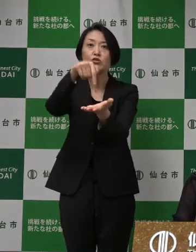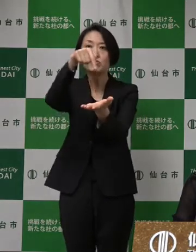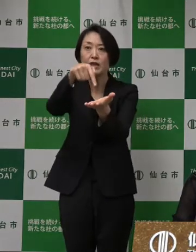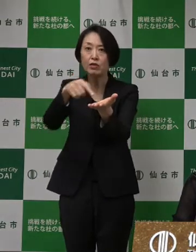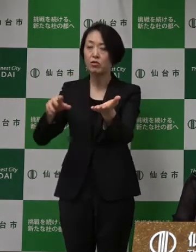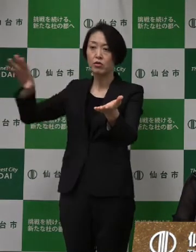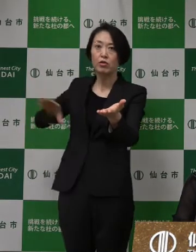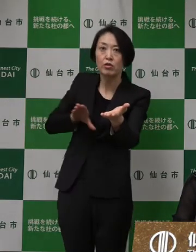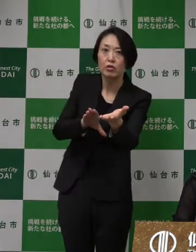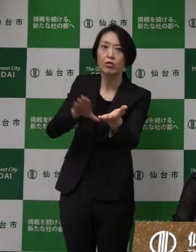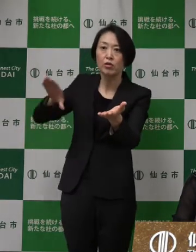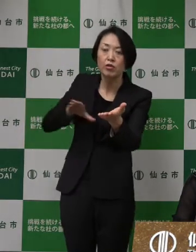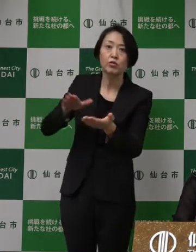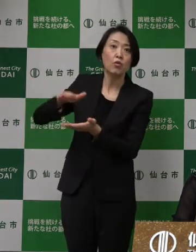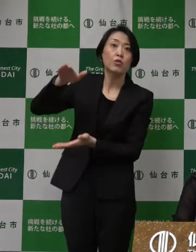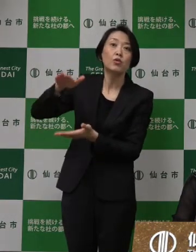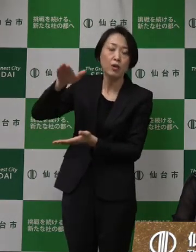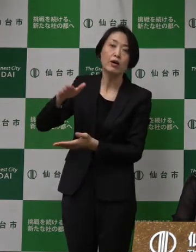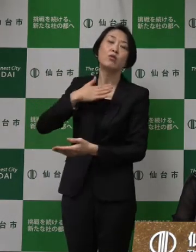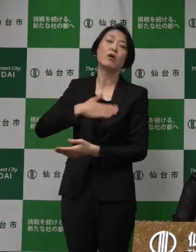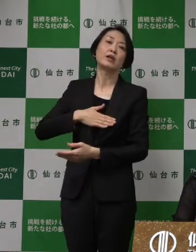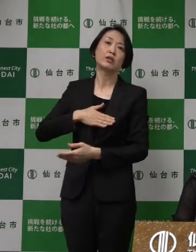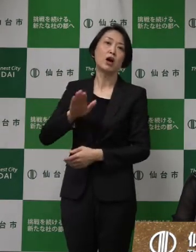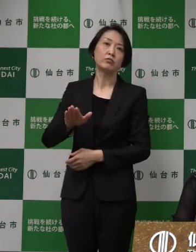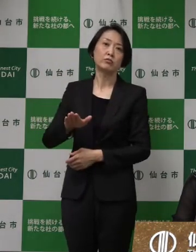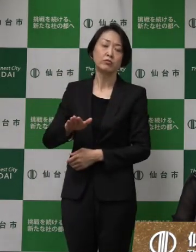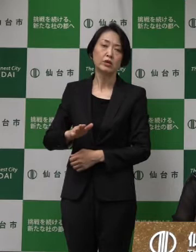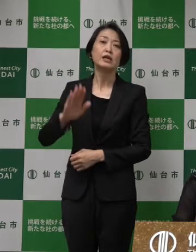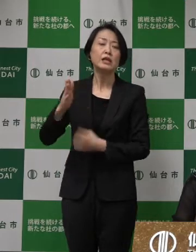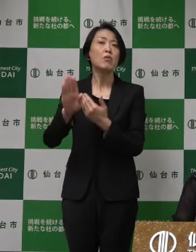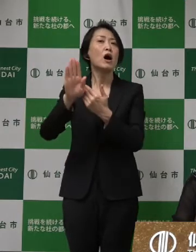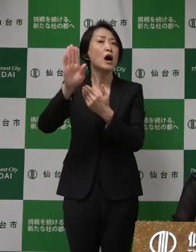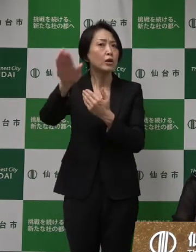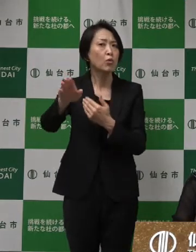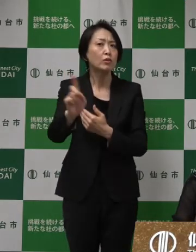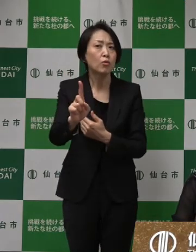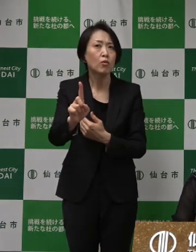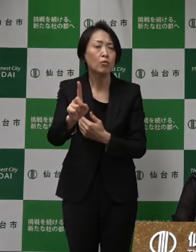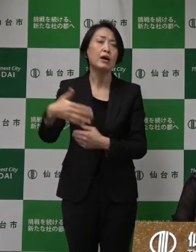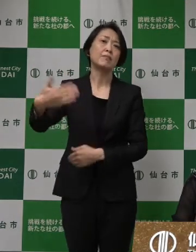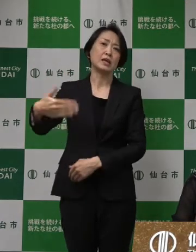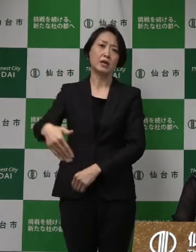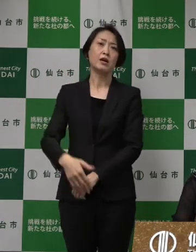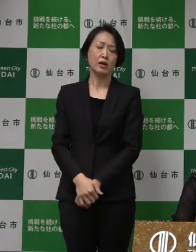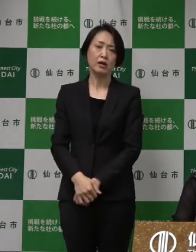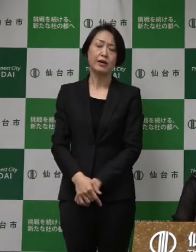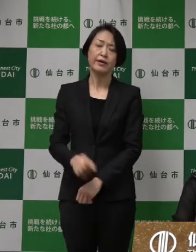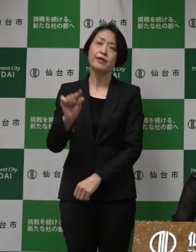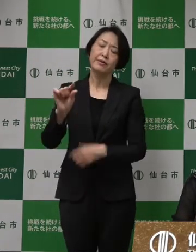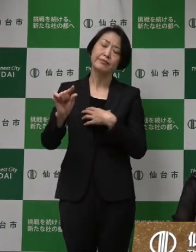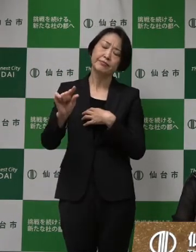降は示されていません、というところでございまして、まあ、そういう意味でちょっと心細いところはあります。で、あと